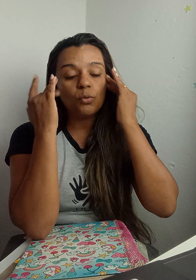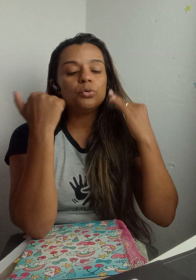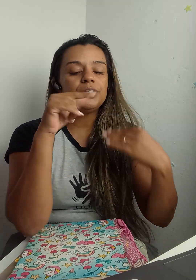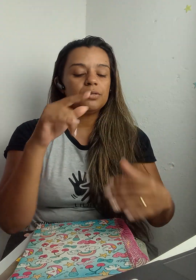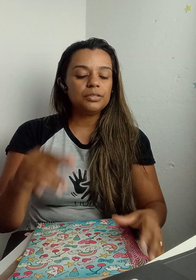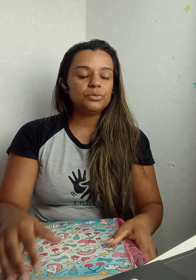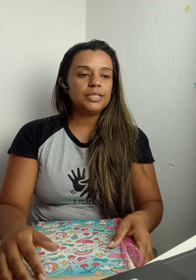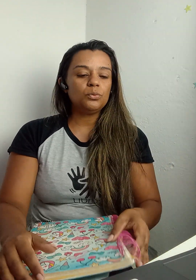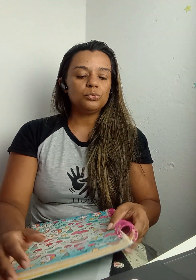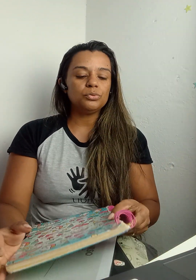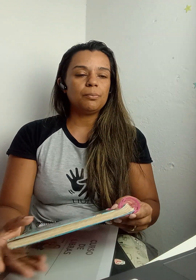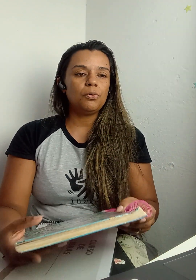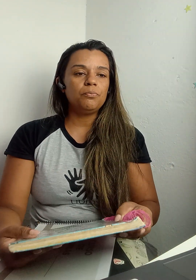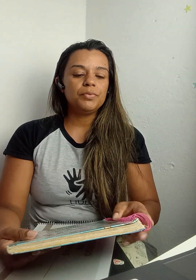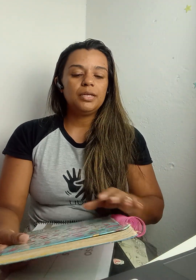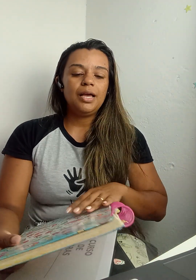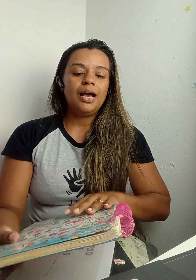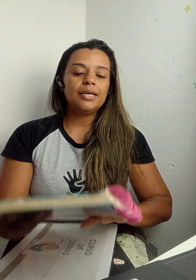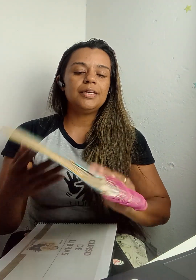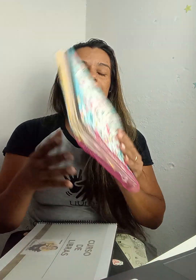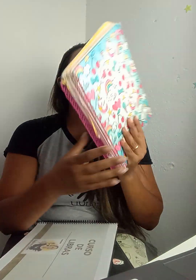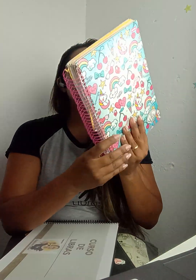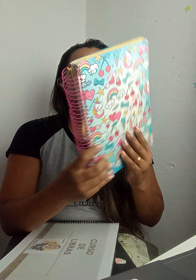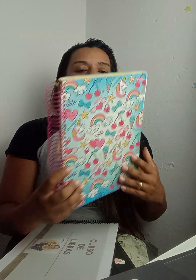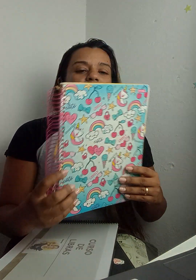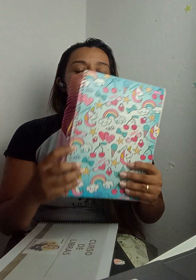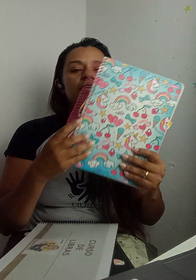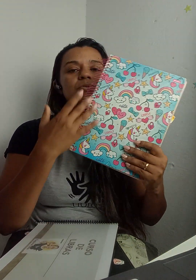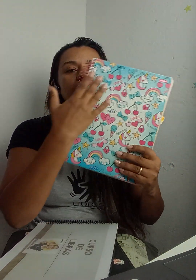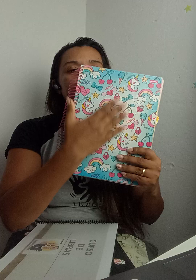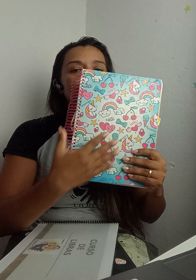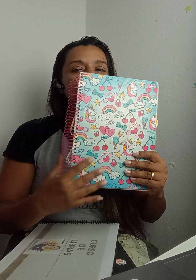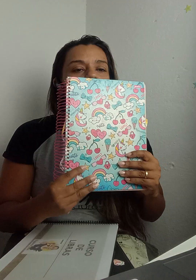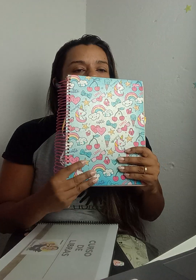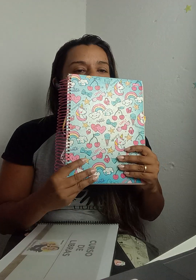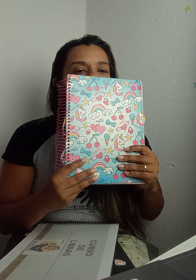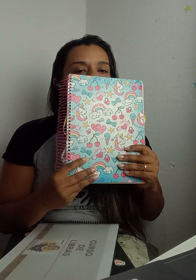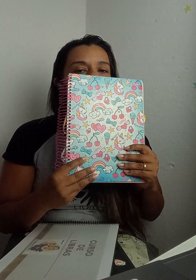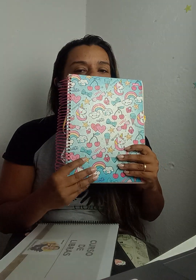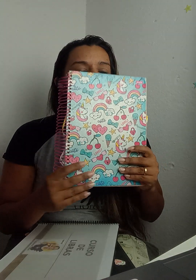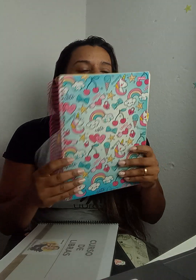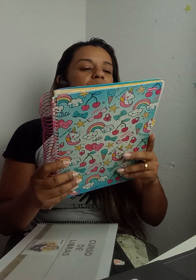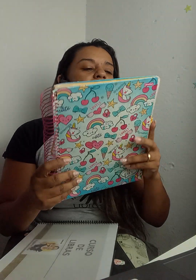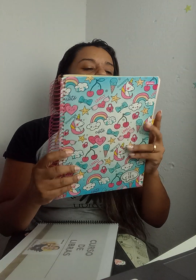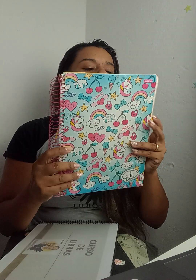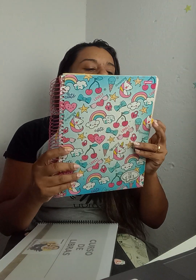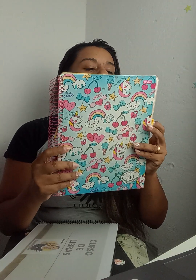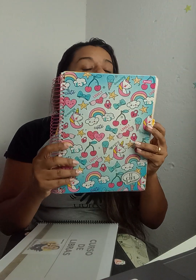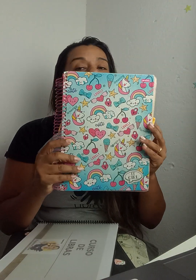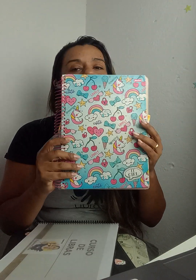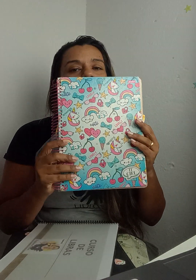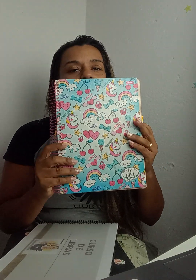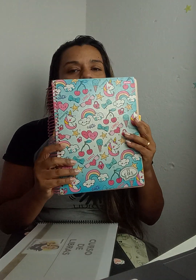encontro e agora do segundo, tá bom? Aqui, que nem eu falei para vocês, o caderninho, né? Que é importante você separar um caderno,